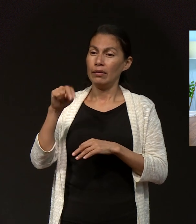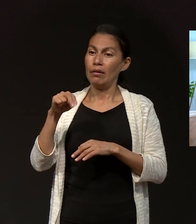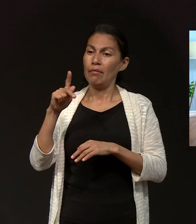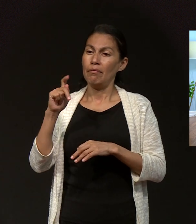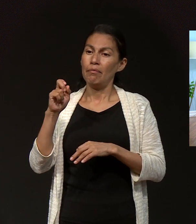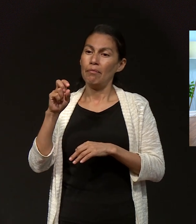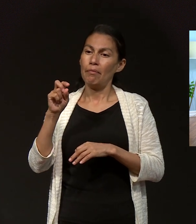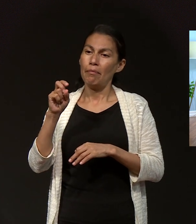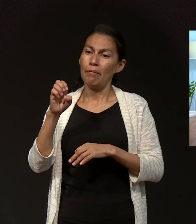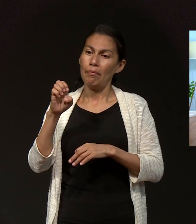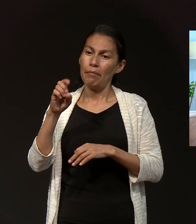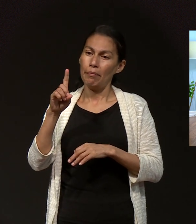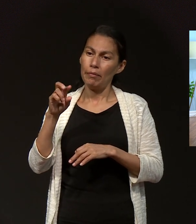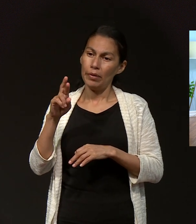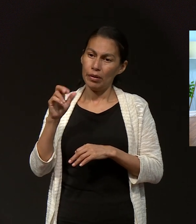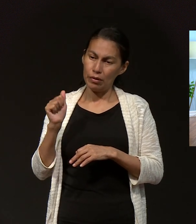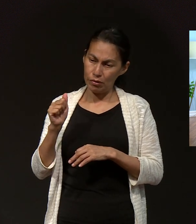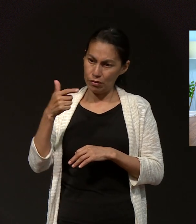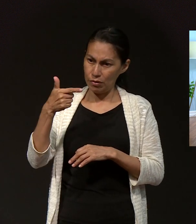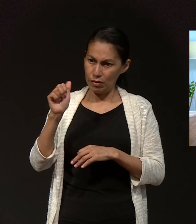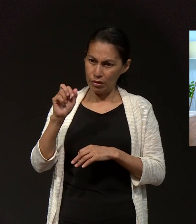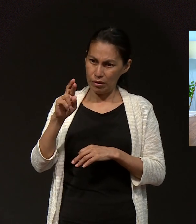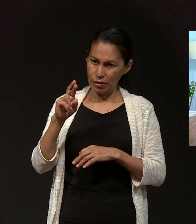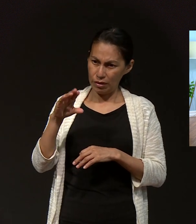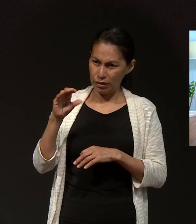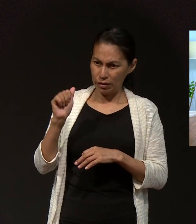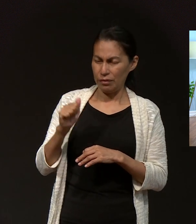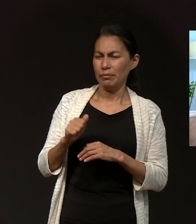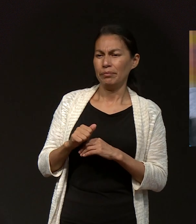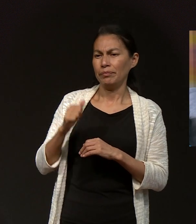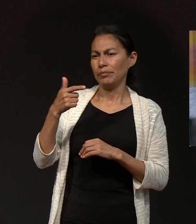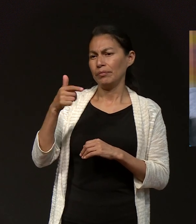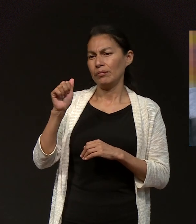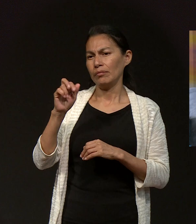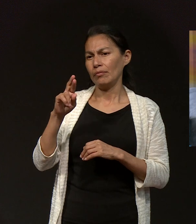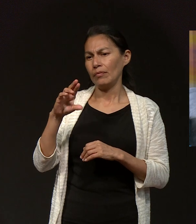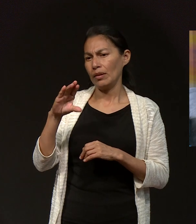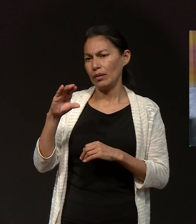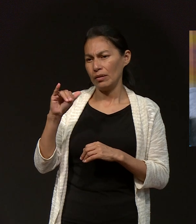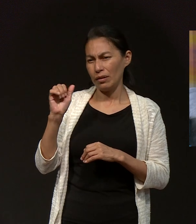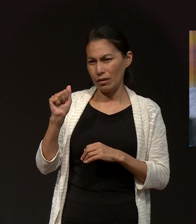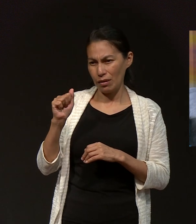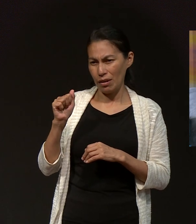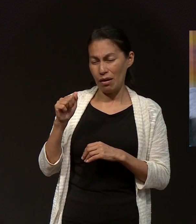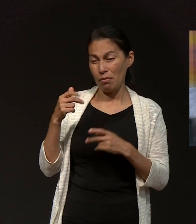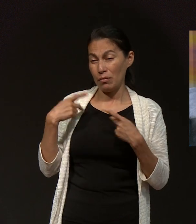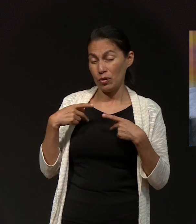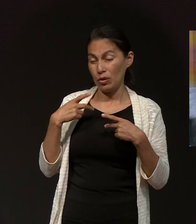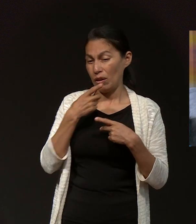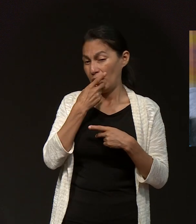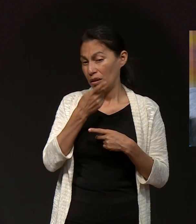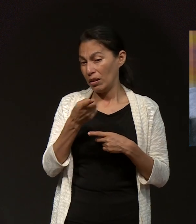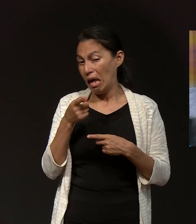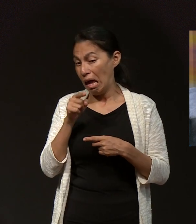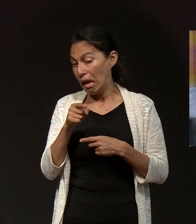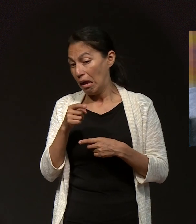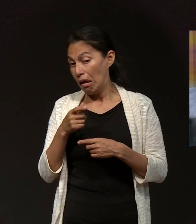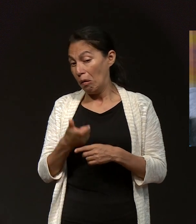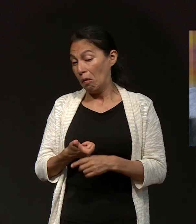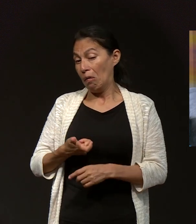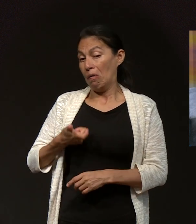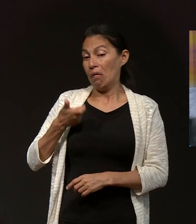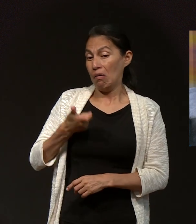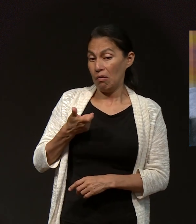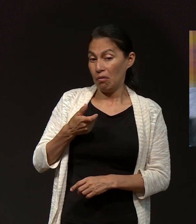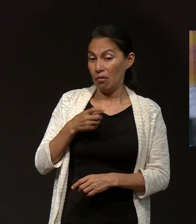despacho de arquitectura. de las zonas más... Quizás el anhelo de muchos, San Pedro, que es el municipio más rico de México y